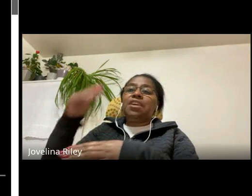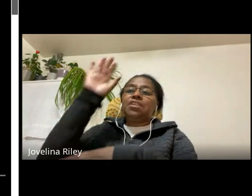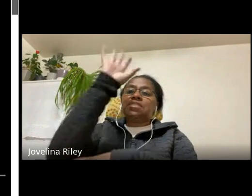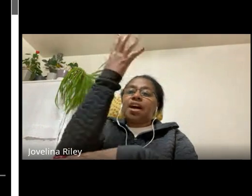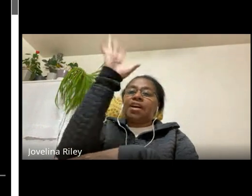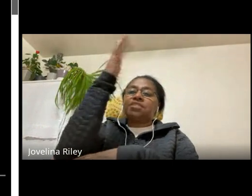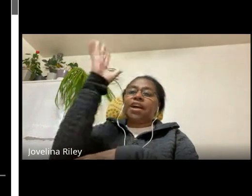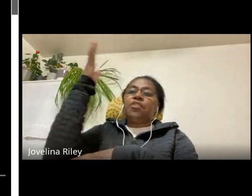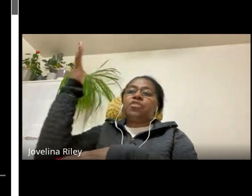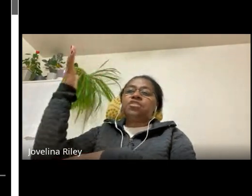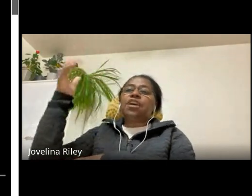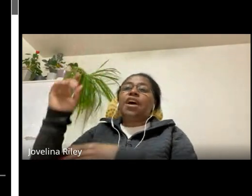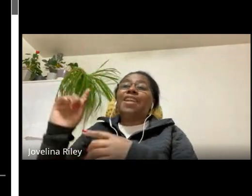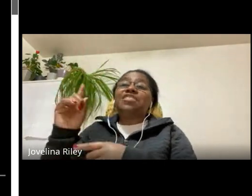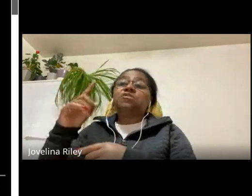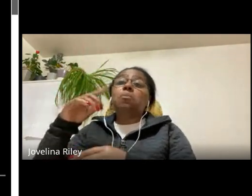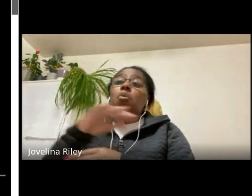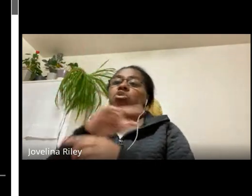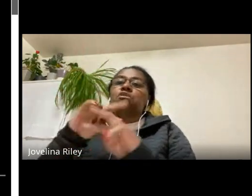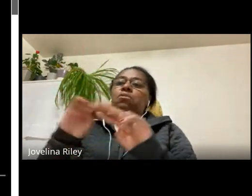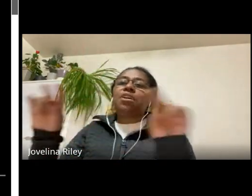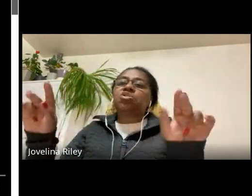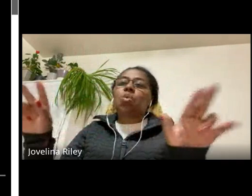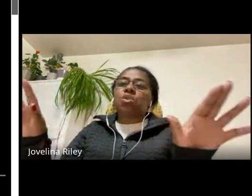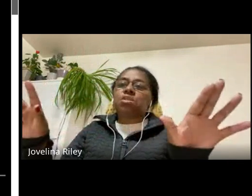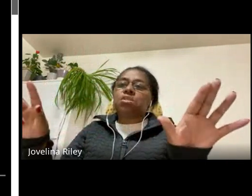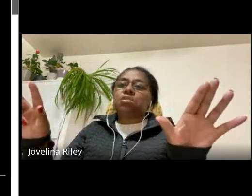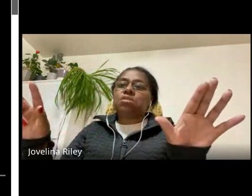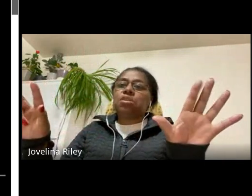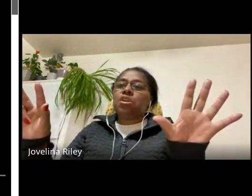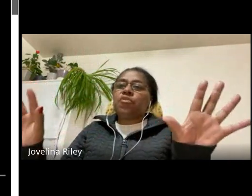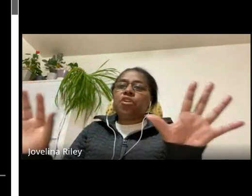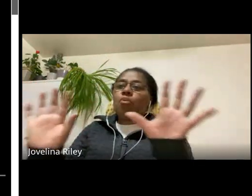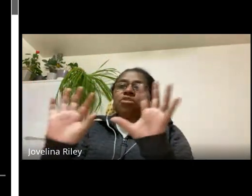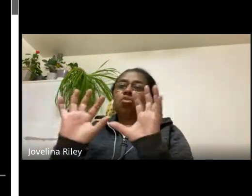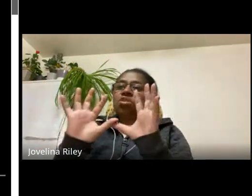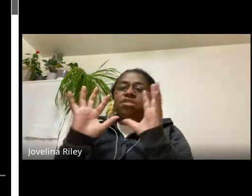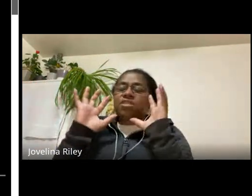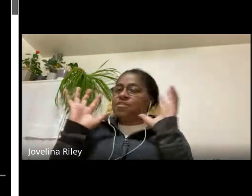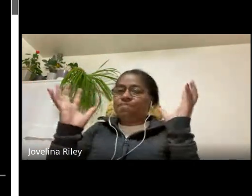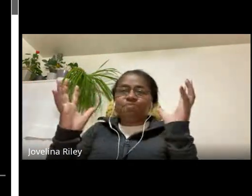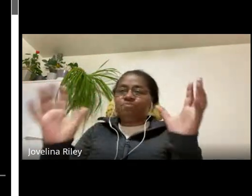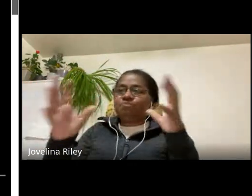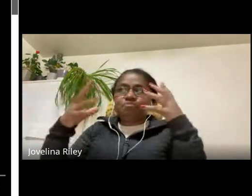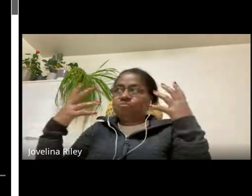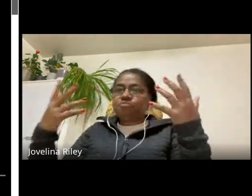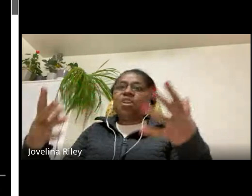sabe que as árvores, elas mudam as cores, ficam umas cores assim,